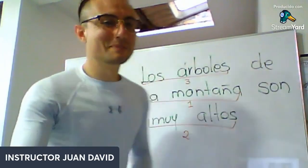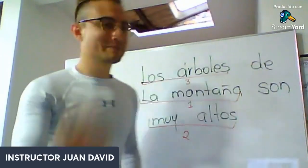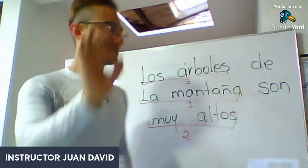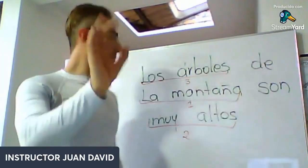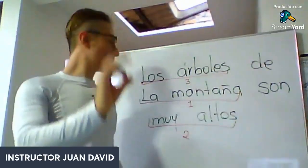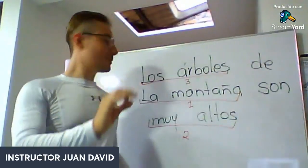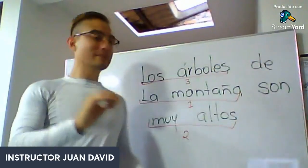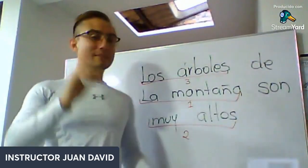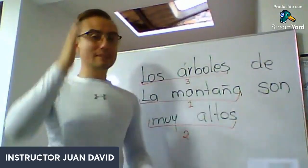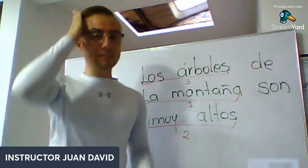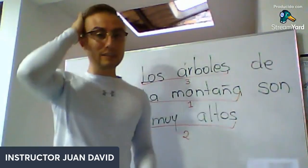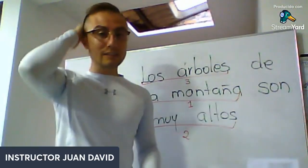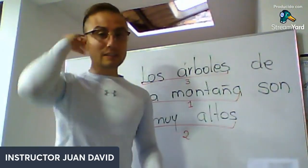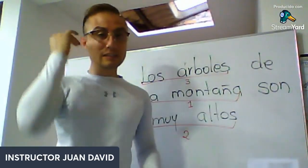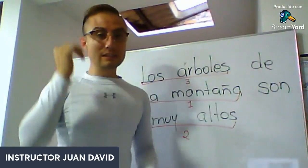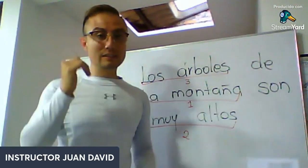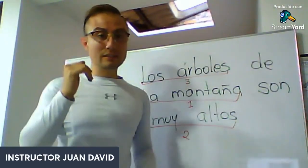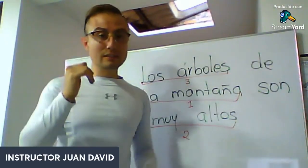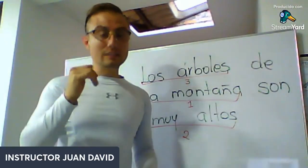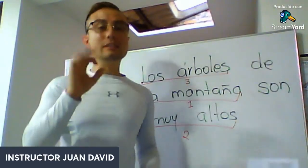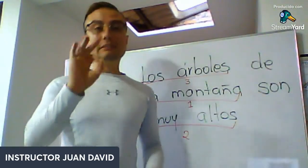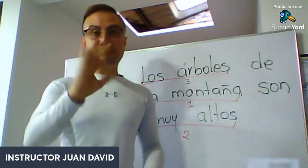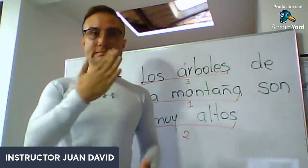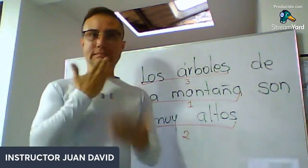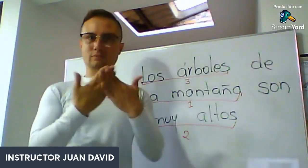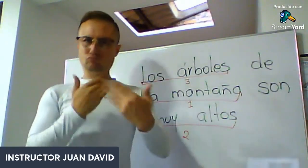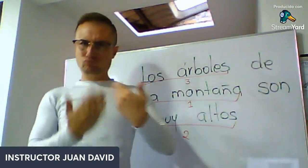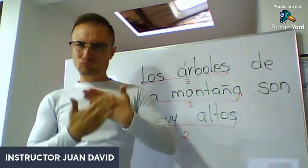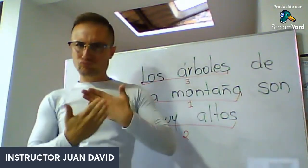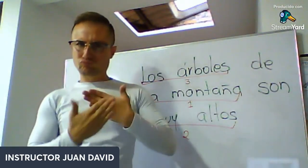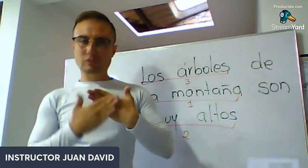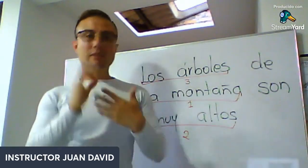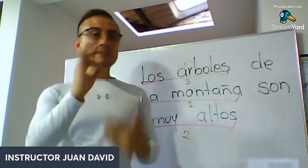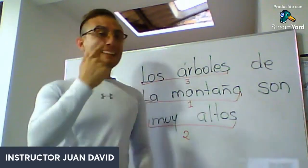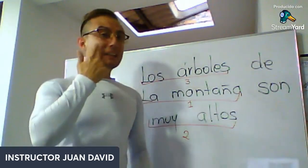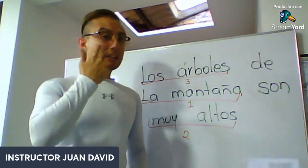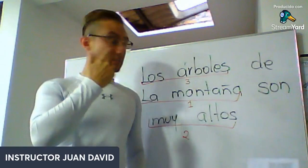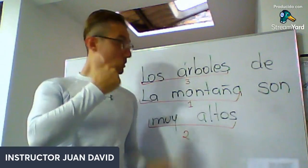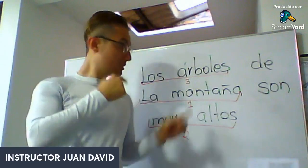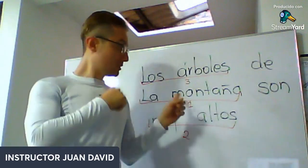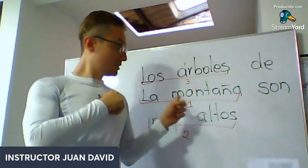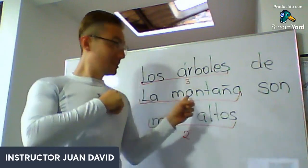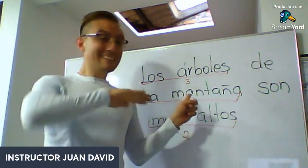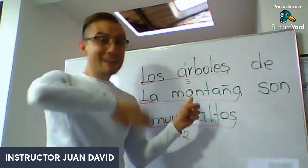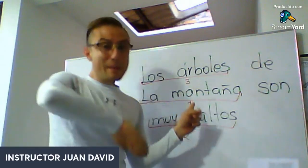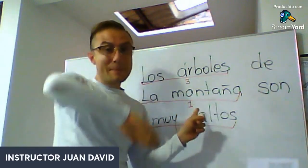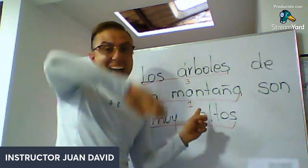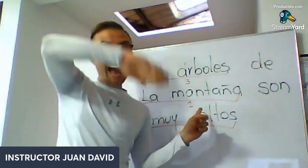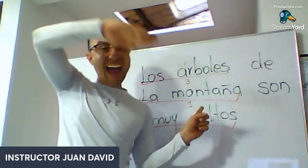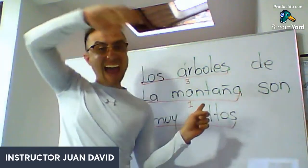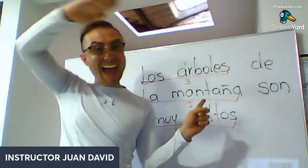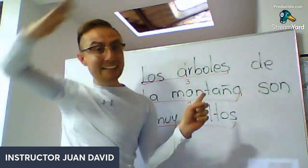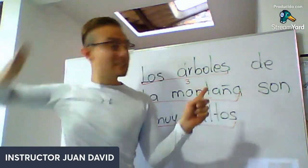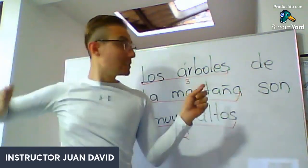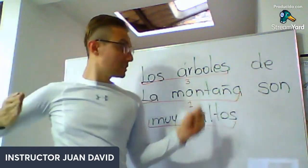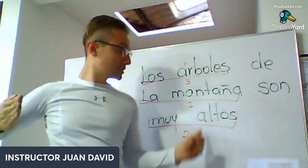me hubiera dicho antes q cacho bien bueno aquí me va a explicar